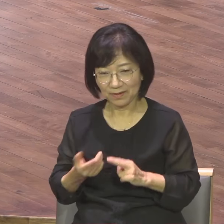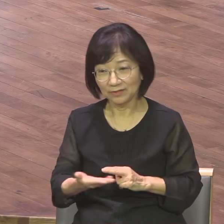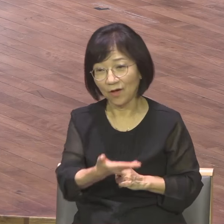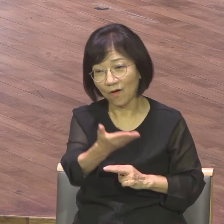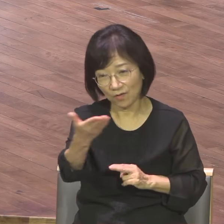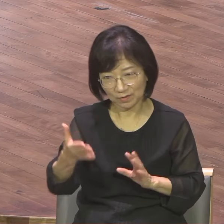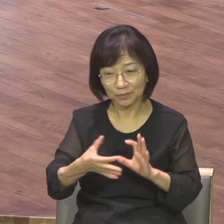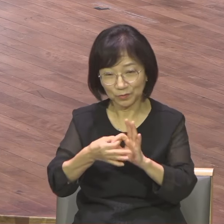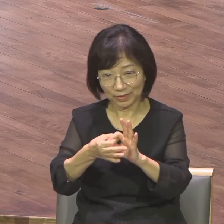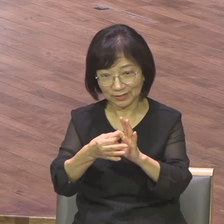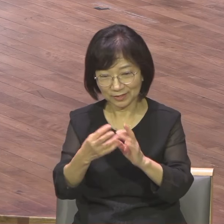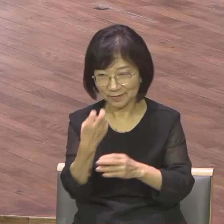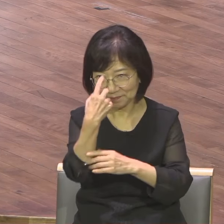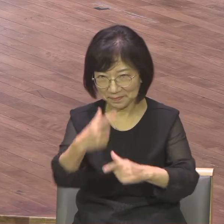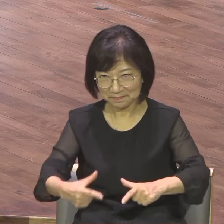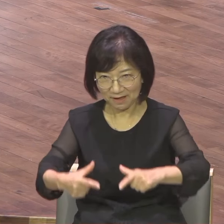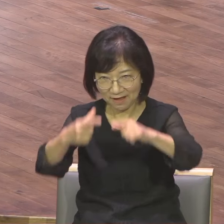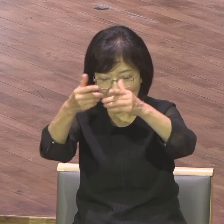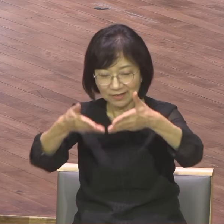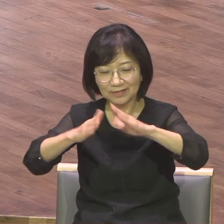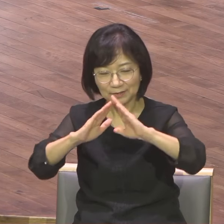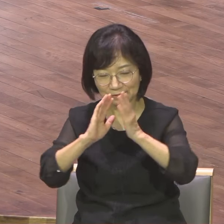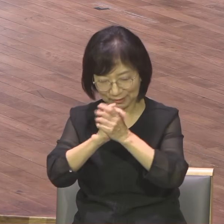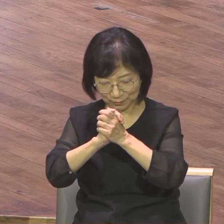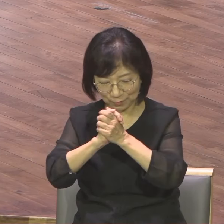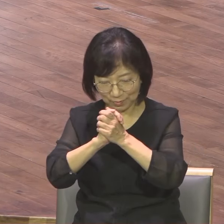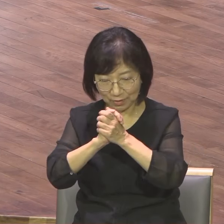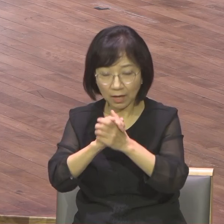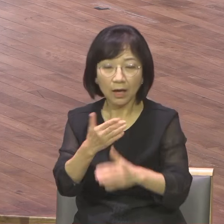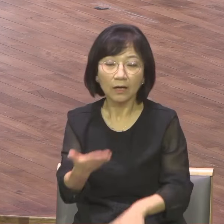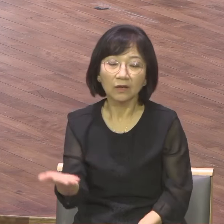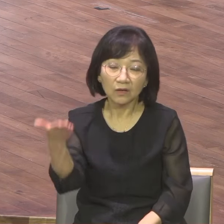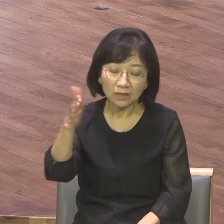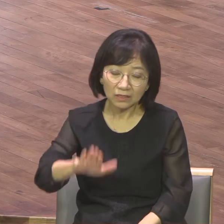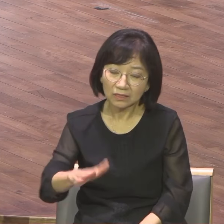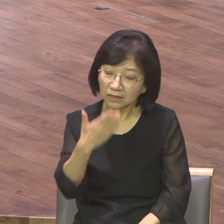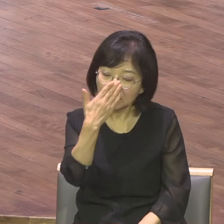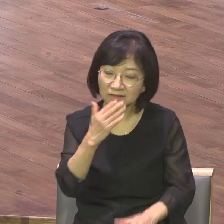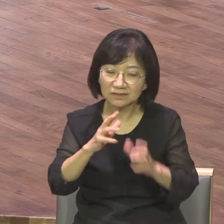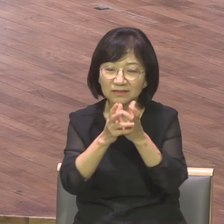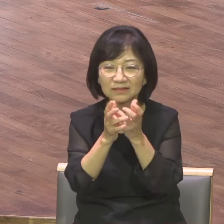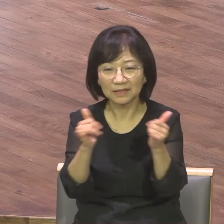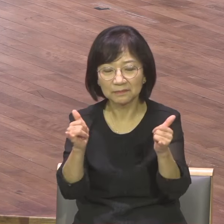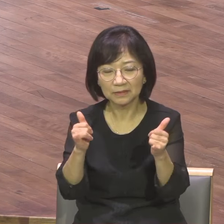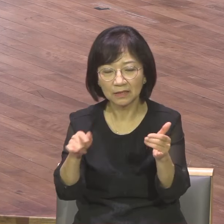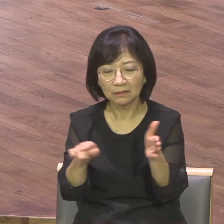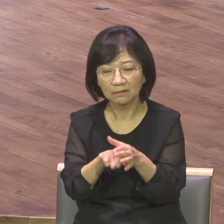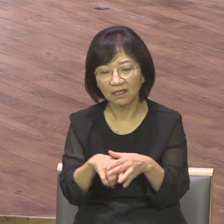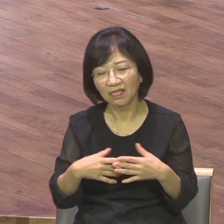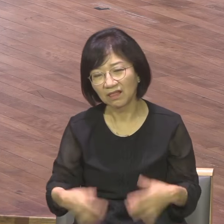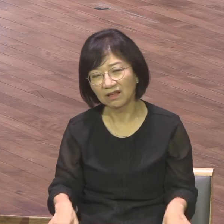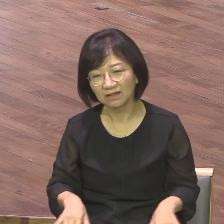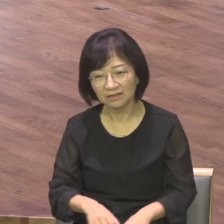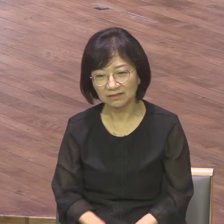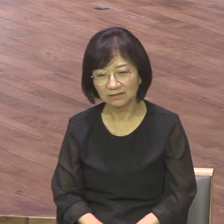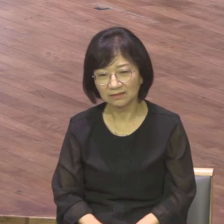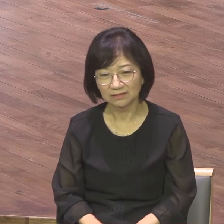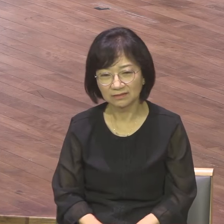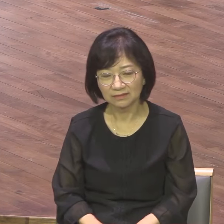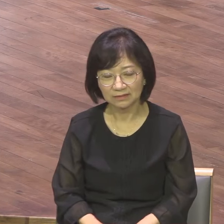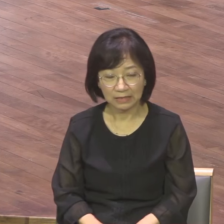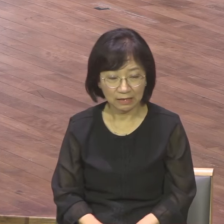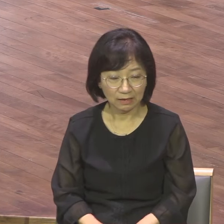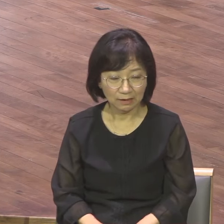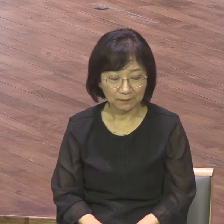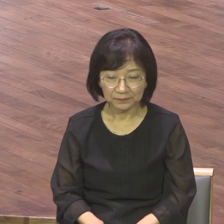그런데 이스라엘 백성들은 이렇게 하지 못했어요. 하나님 굳게 서락했는데, 굳은 믿음으로 굳게